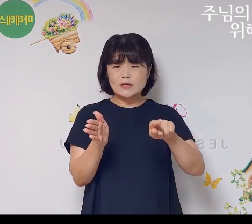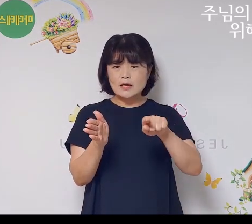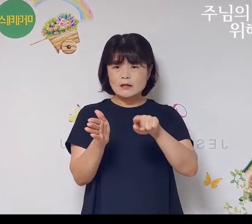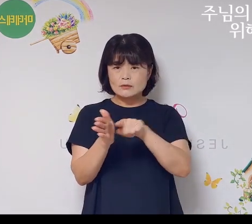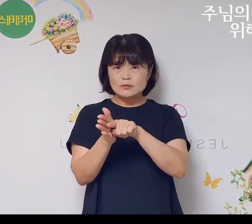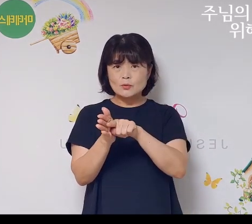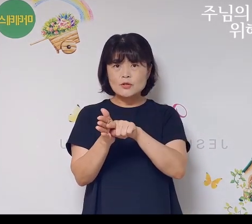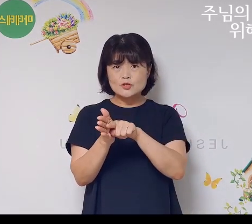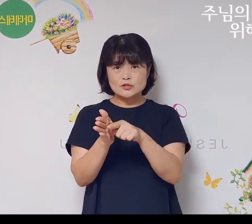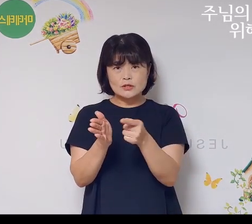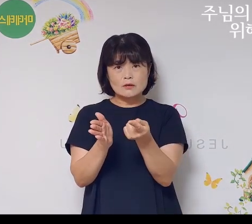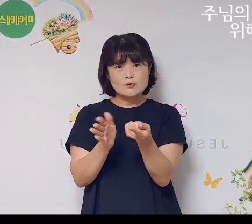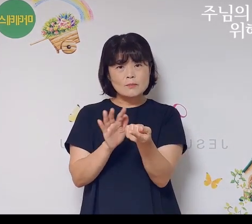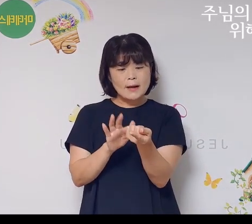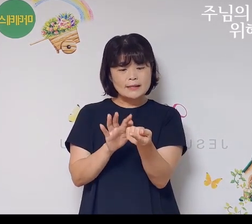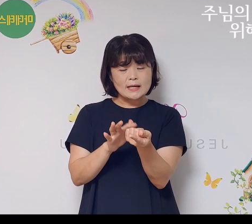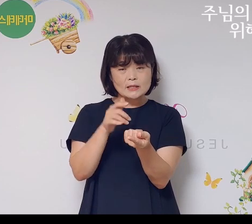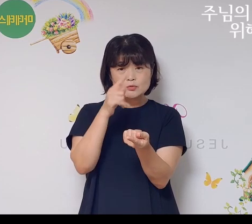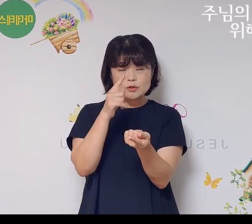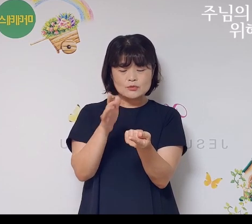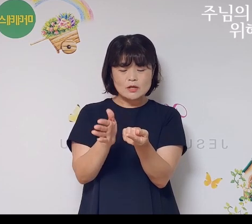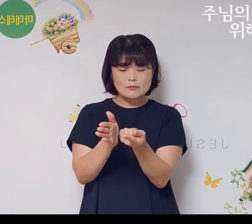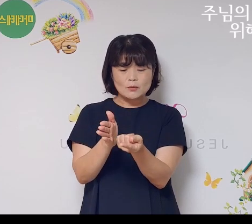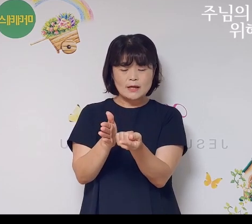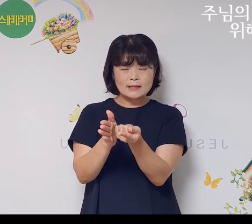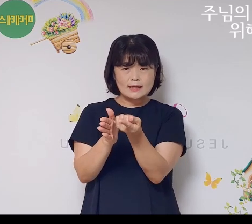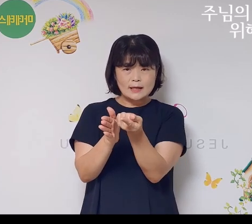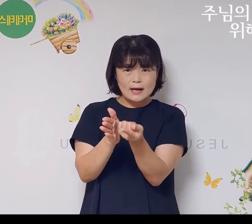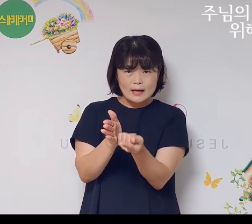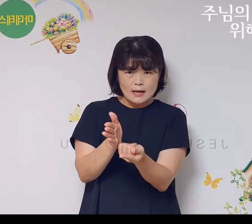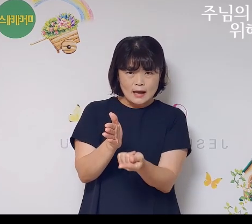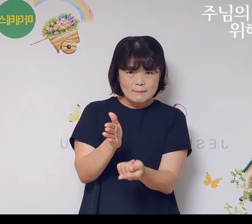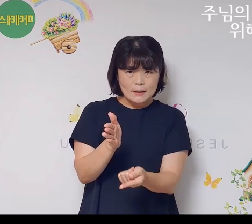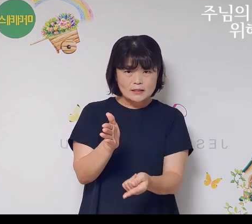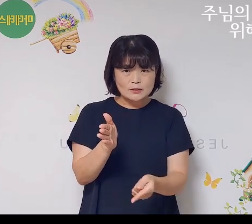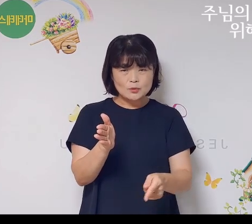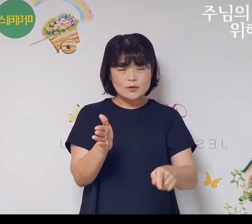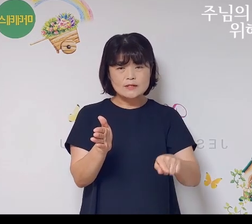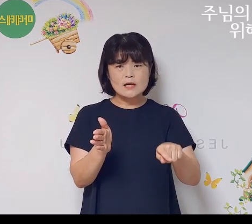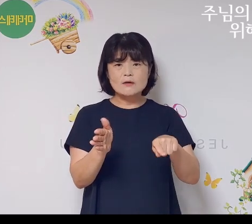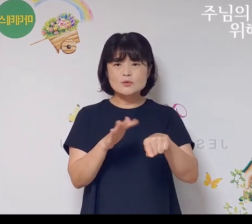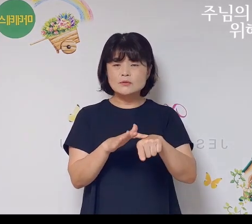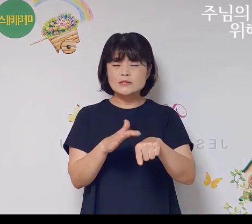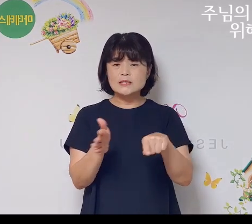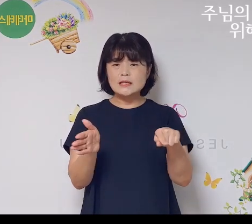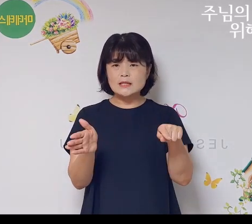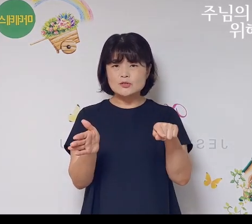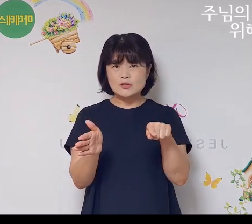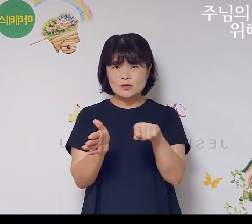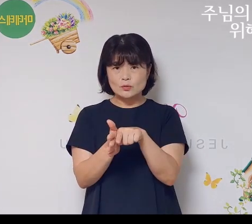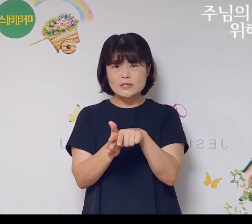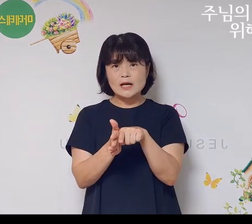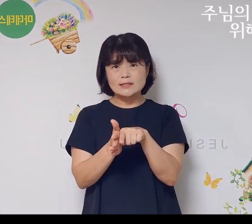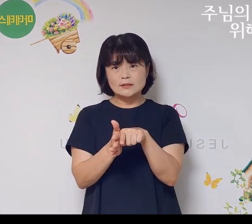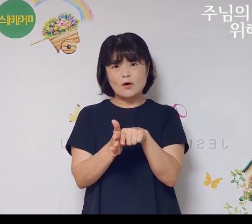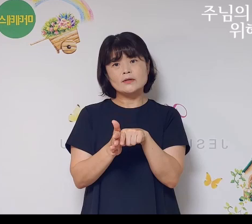이렇게 돌려주는 거. 손바닥이 위로 처음에 올라갔다가 한 바퀴 돌려서 손등이 나중에 도착하는 거.